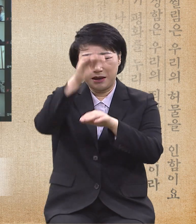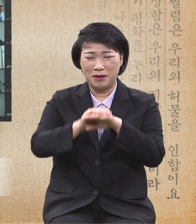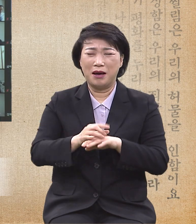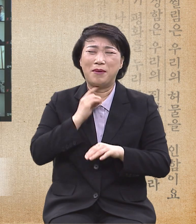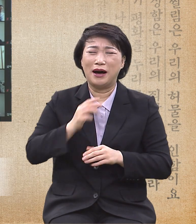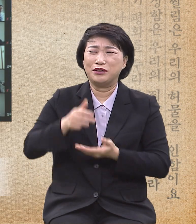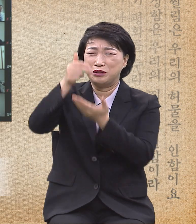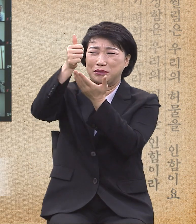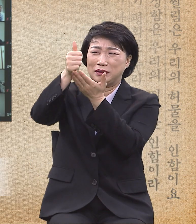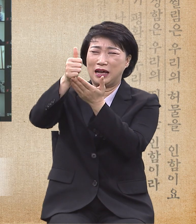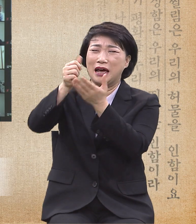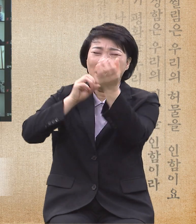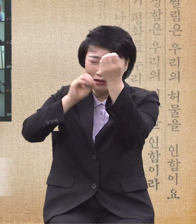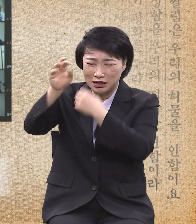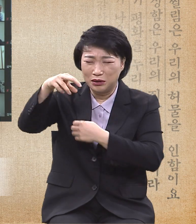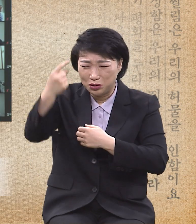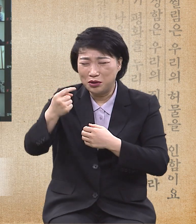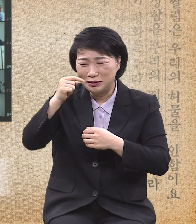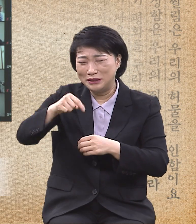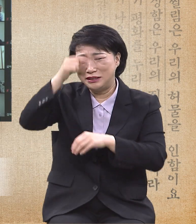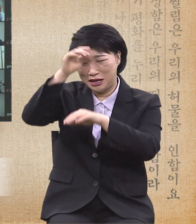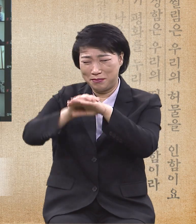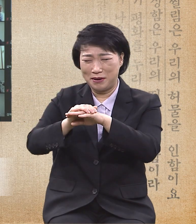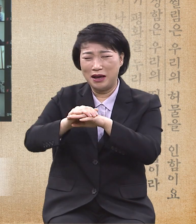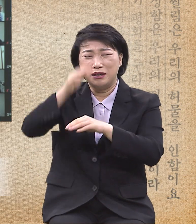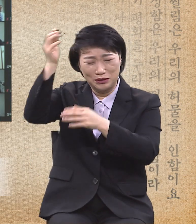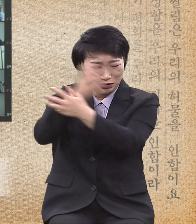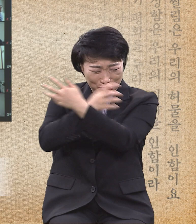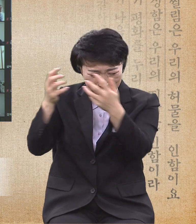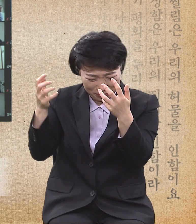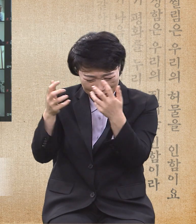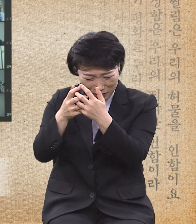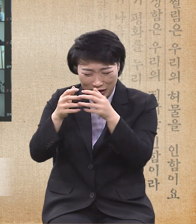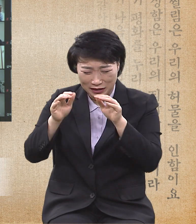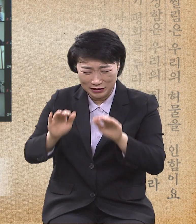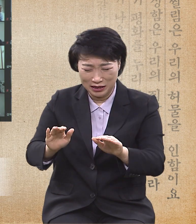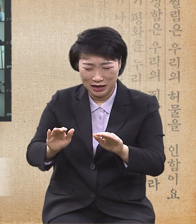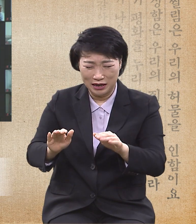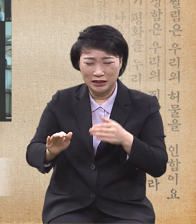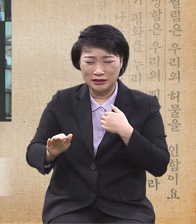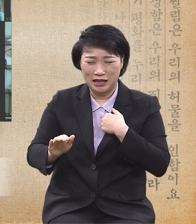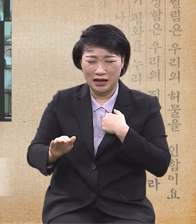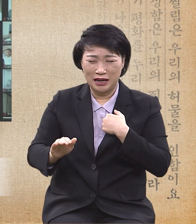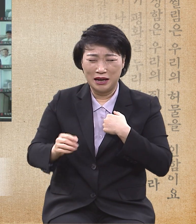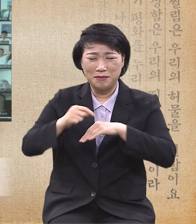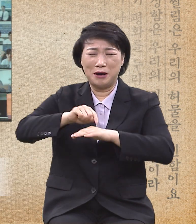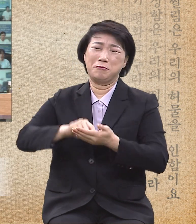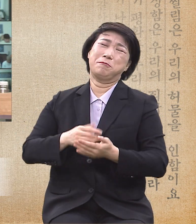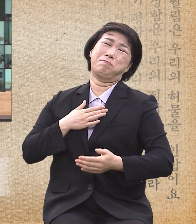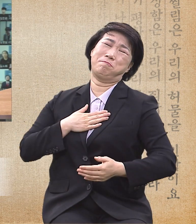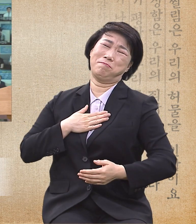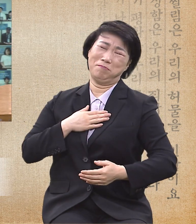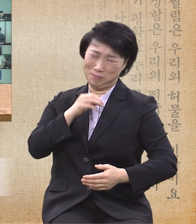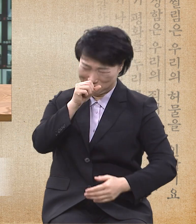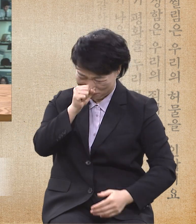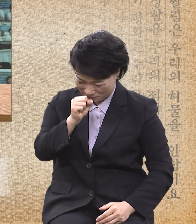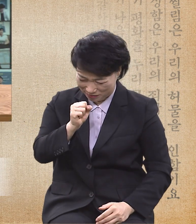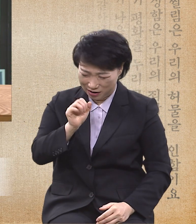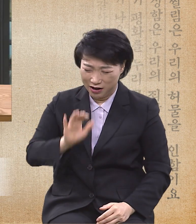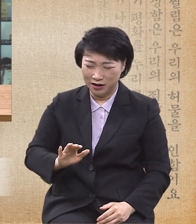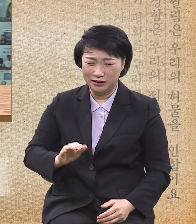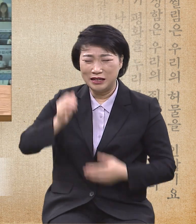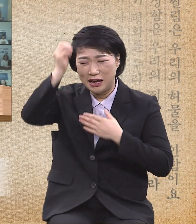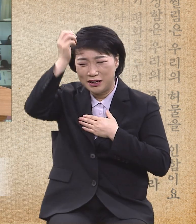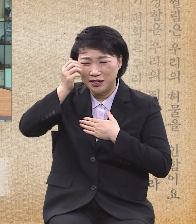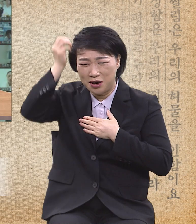예배만 주님께 상달되어도 그 예배는 성령이 충만하고 내 가슴이 뿌듯하고